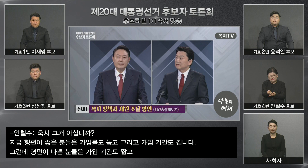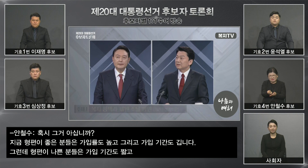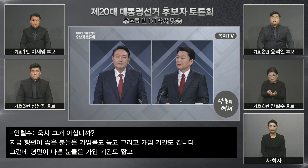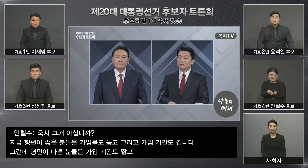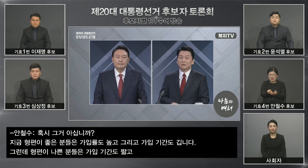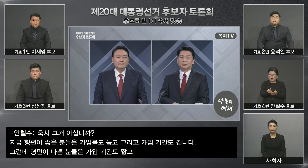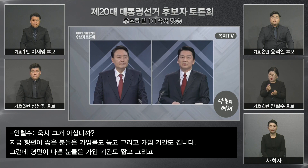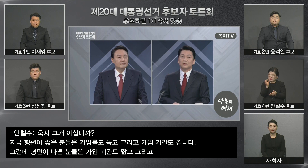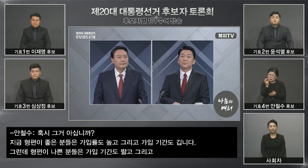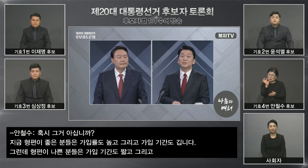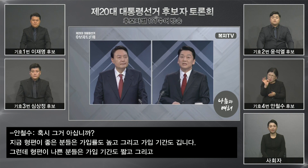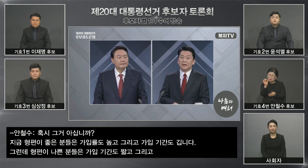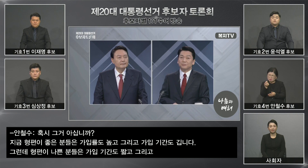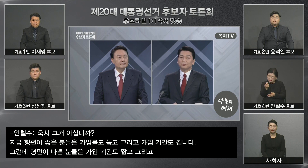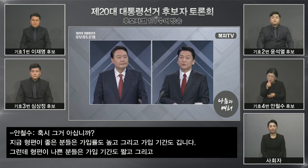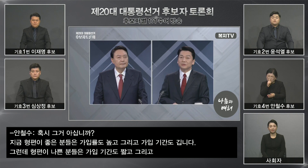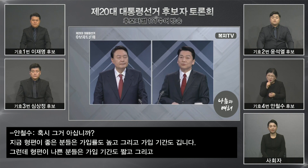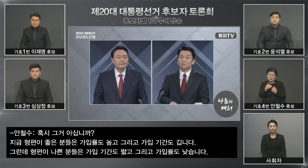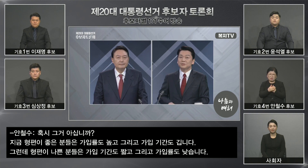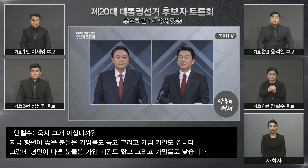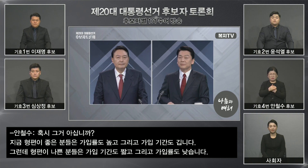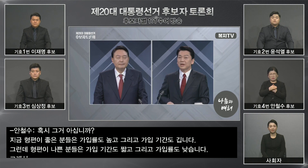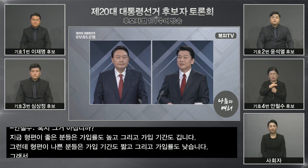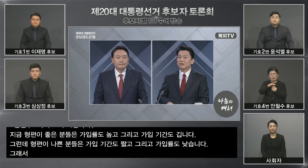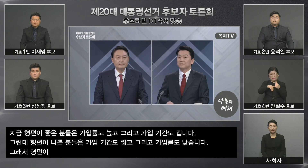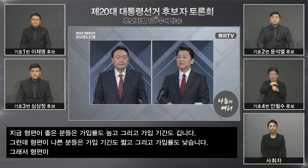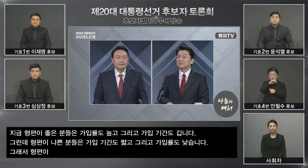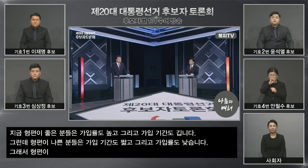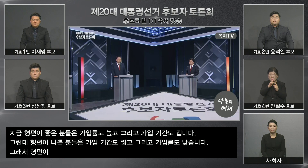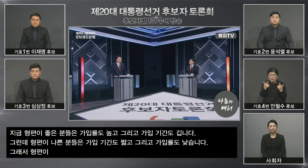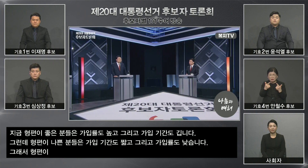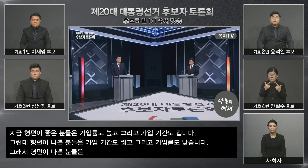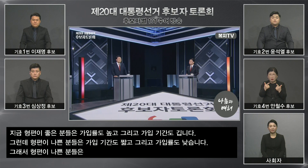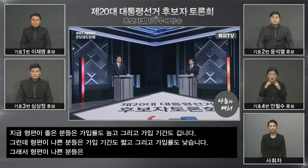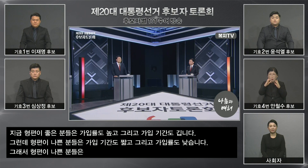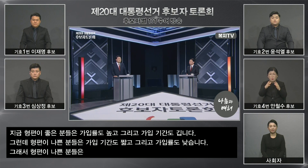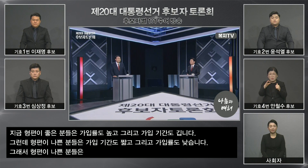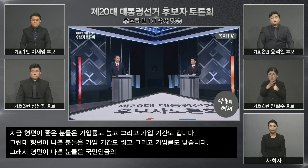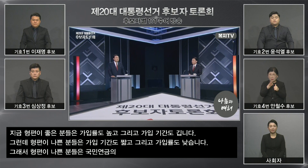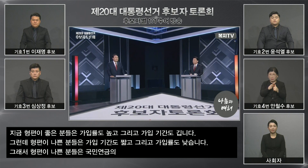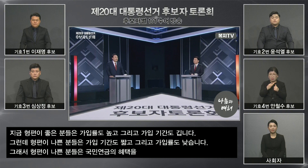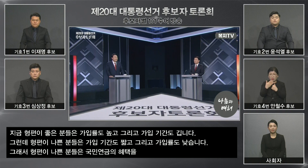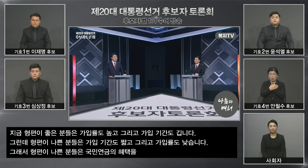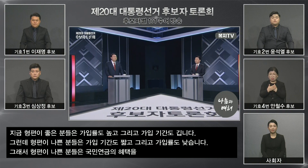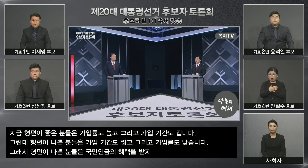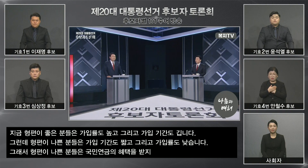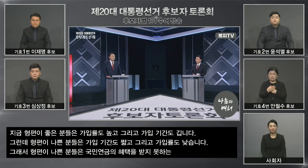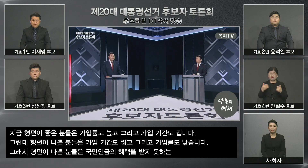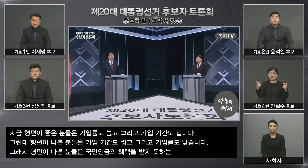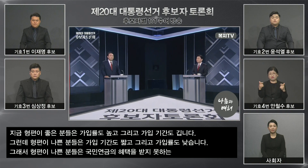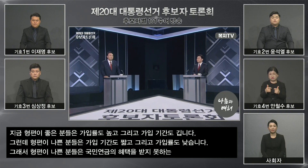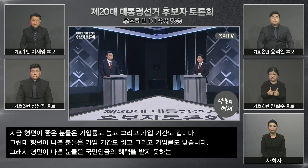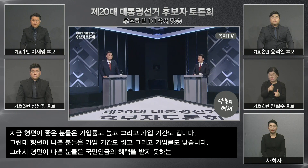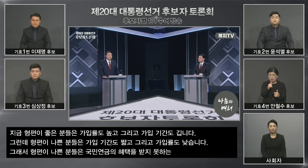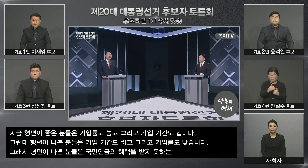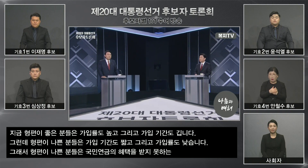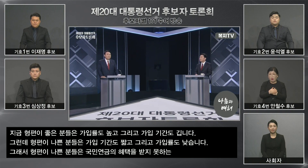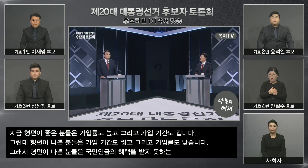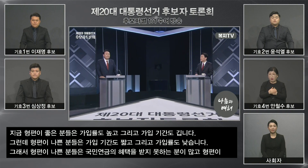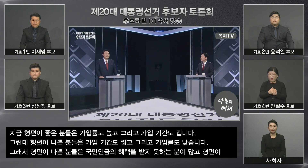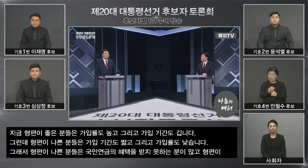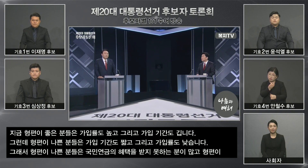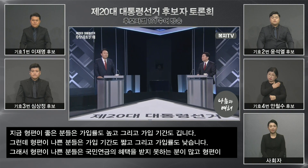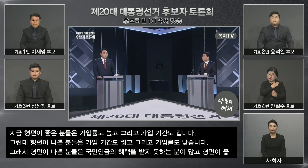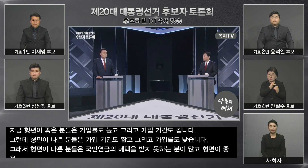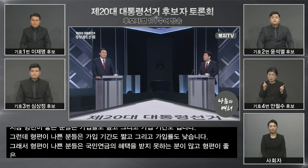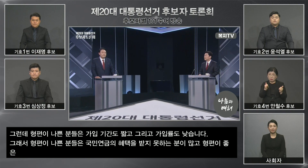네. 그래서 형편이 나쁜 분들은 국민연금의 혜택을 받지를 못하는 분이 많고 네. 형편이 좋은 분들은 국민연금의 혜택을